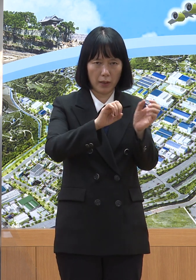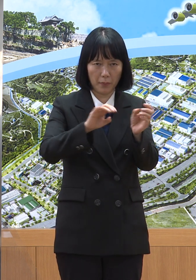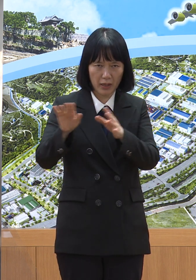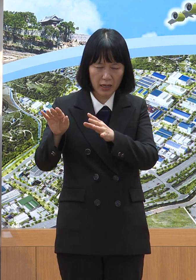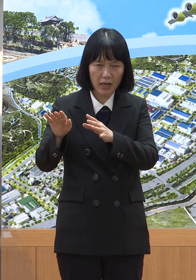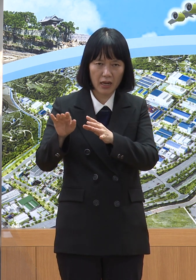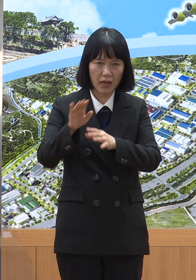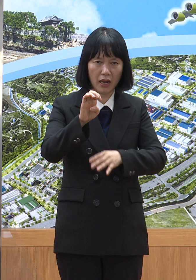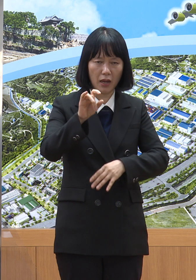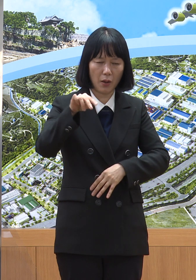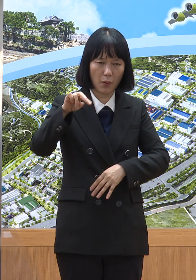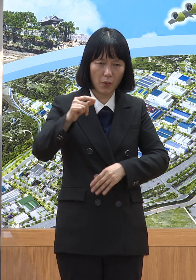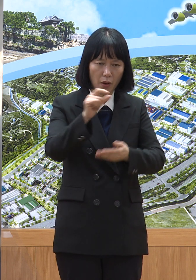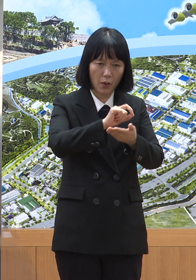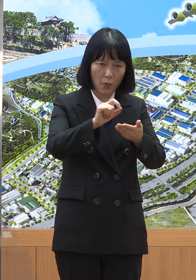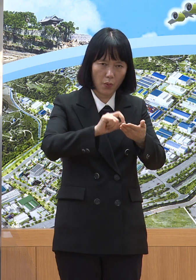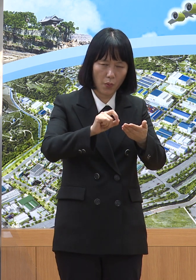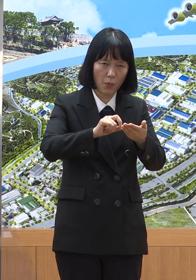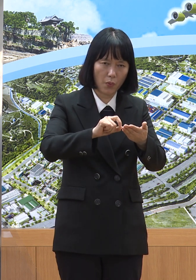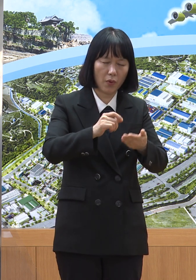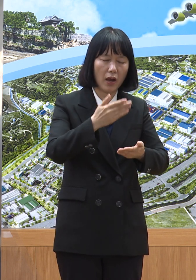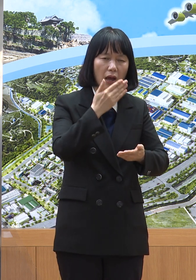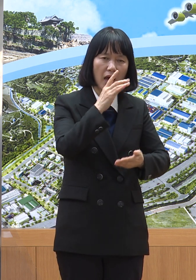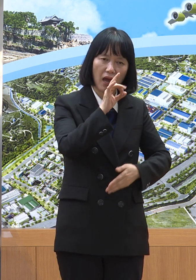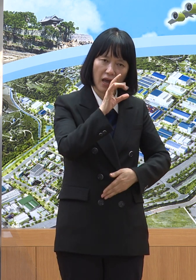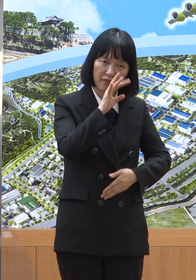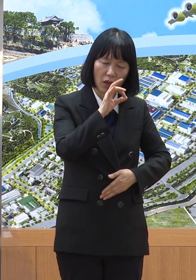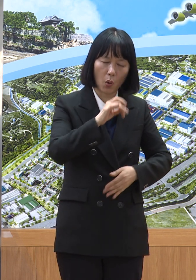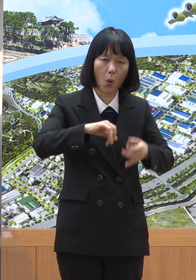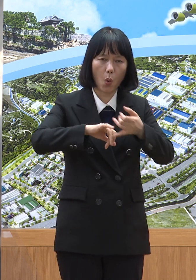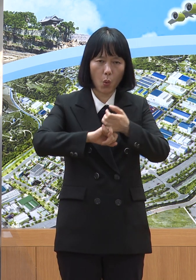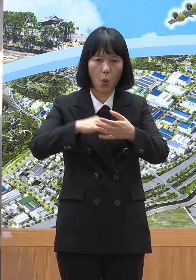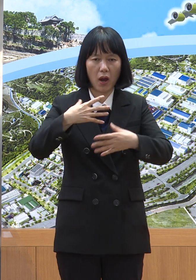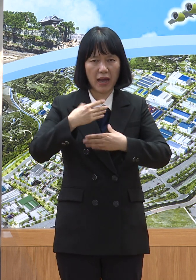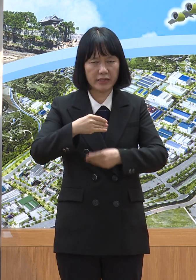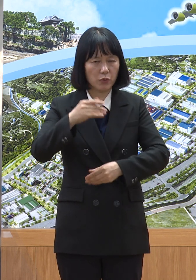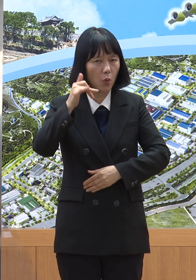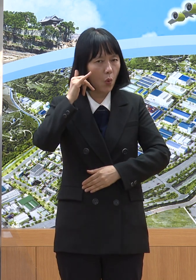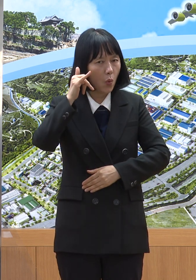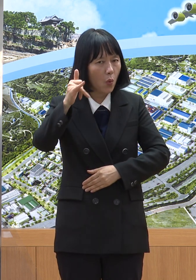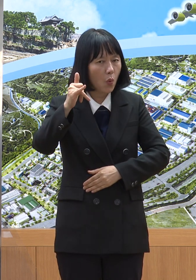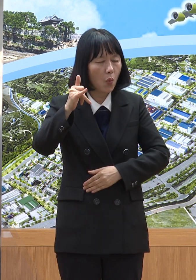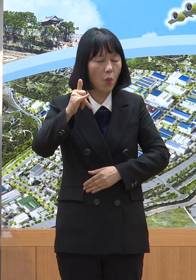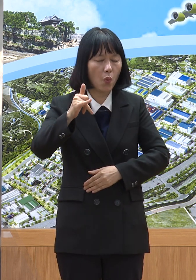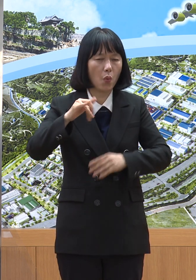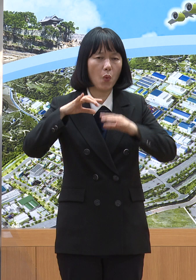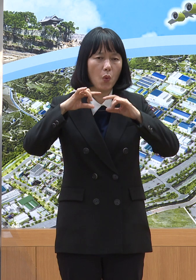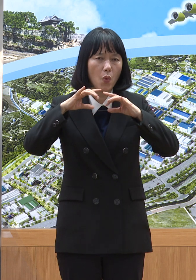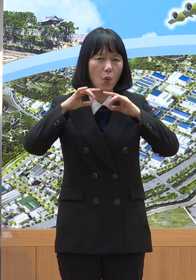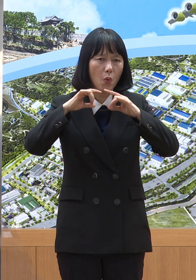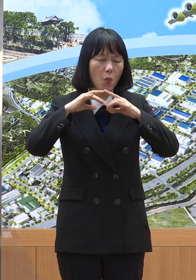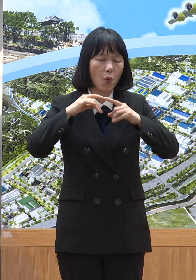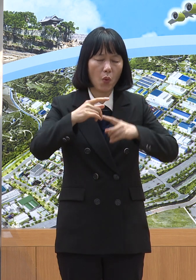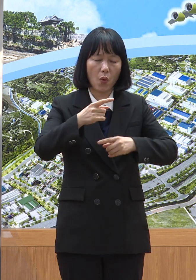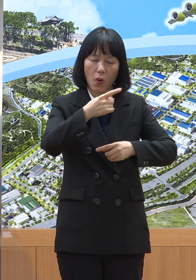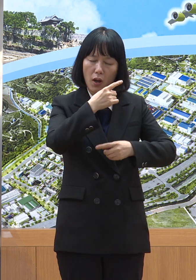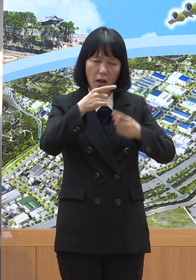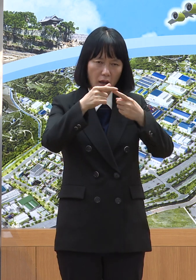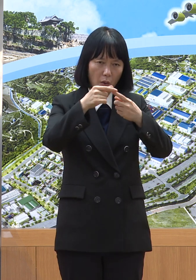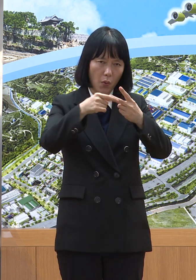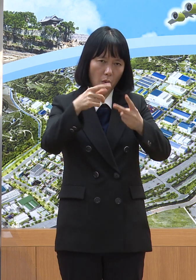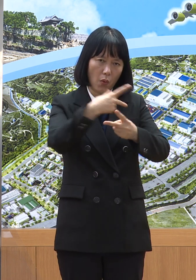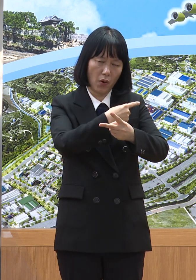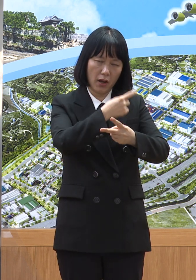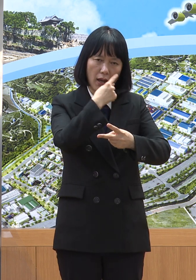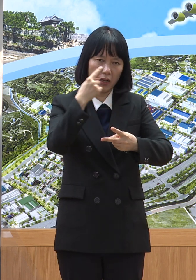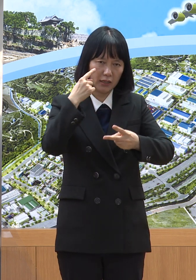시설은 수기 명부 단독 운영이 금지되며 반드시 안심콜 등 전자출입 명부와 병행해야